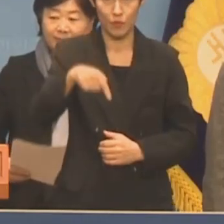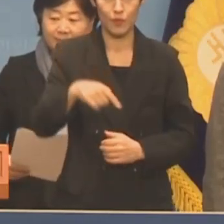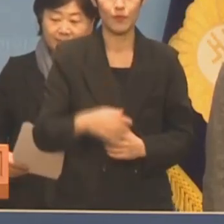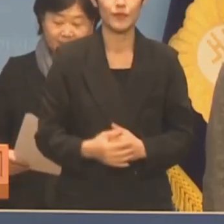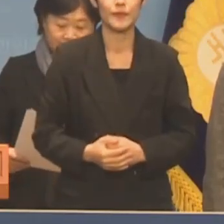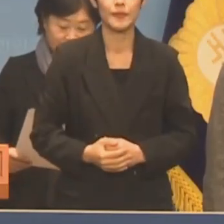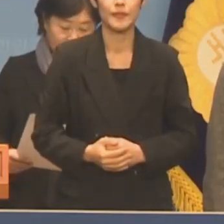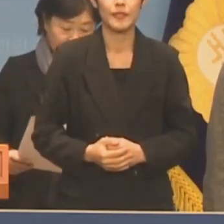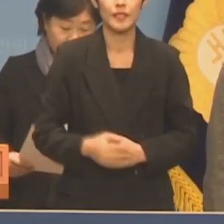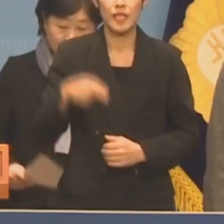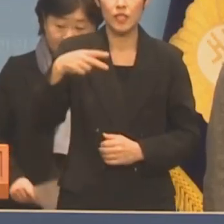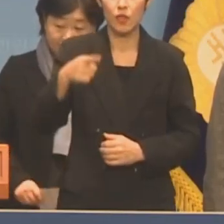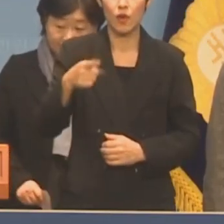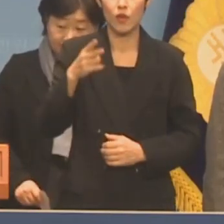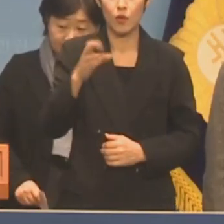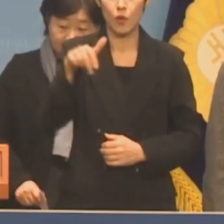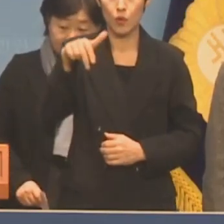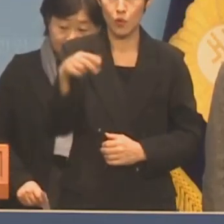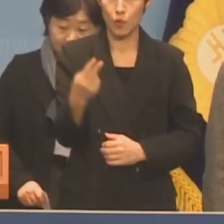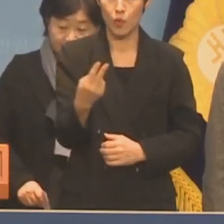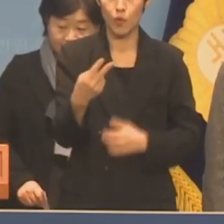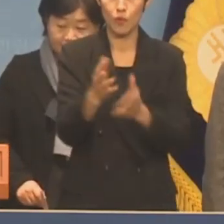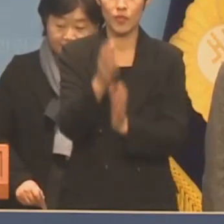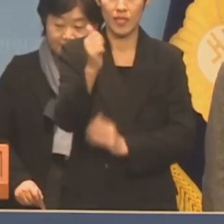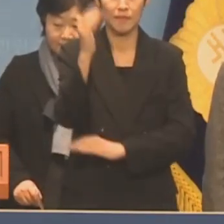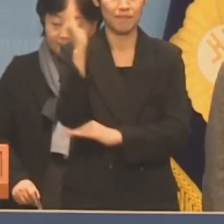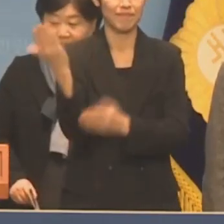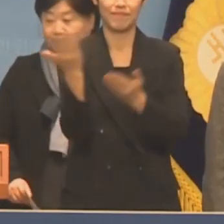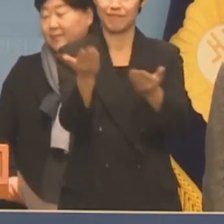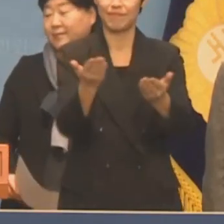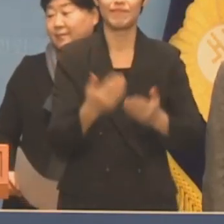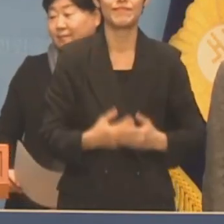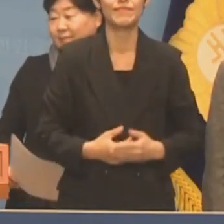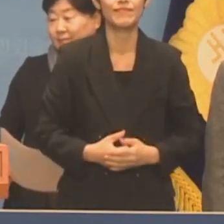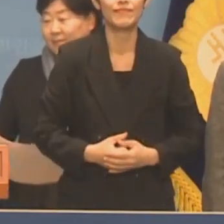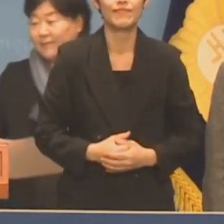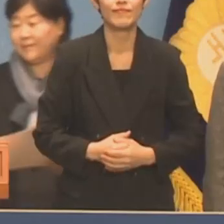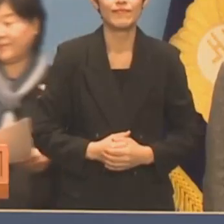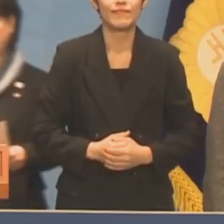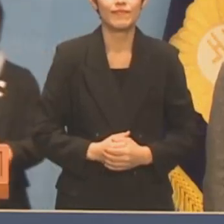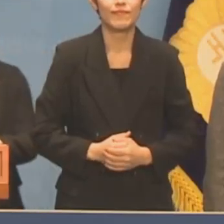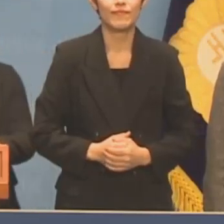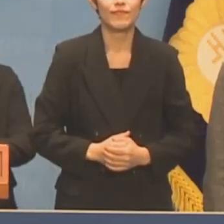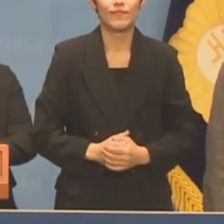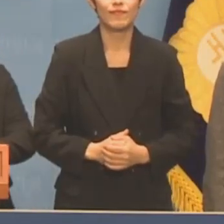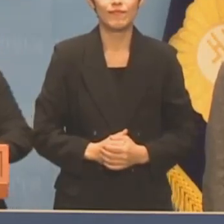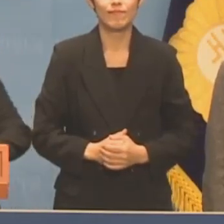먼저 서영교 위원장님의 모두 발언을 듣도록 하겠습니다.